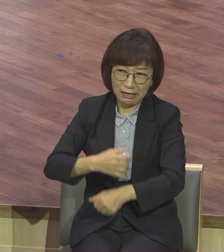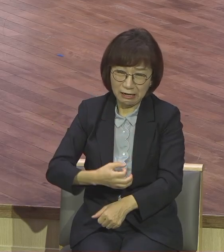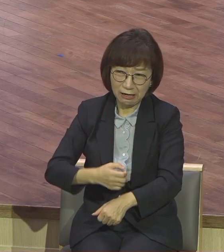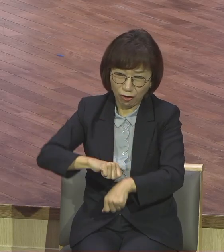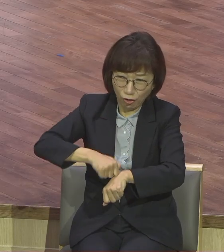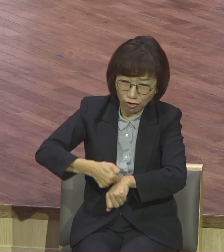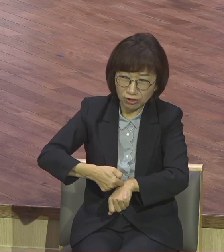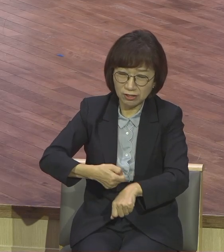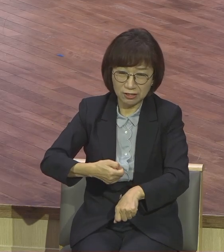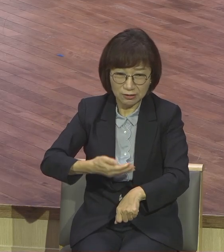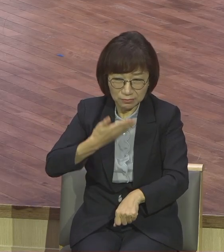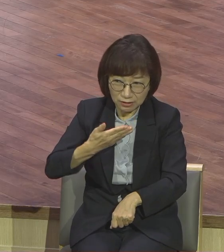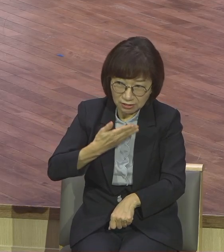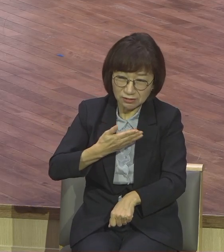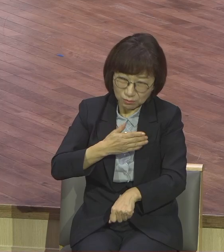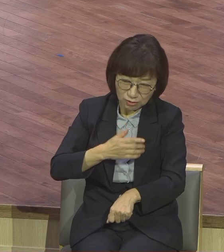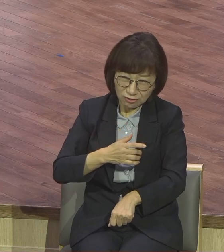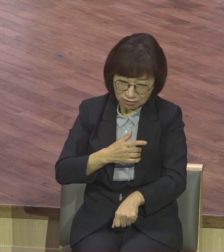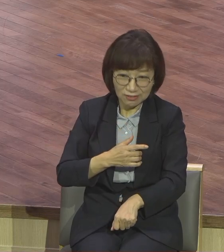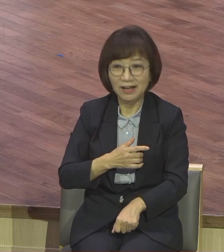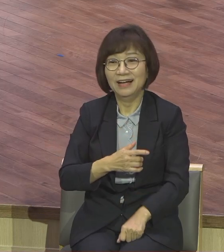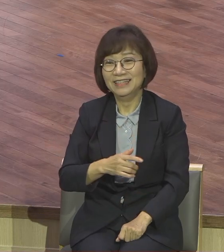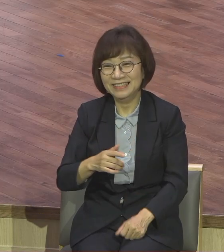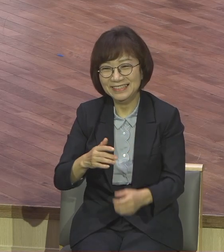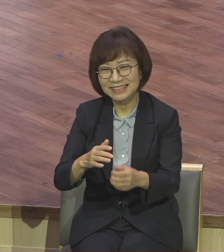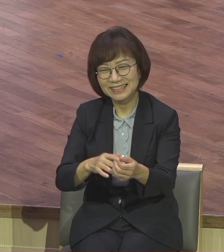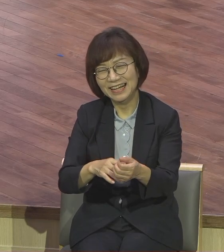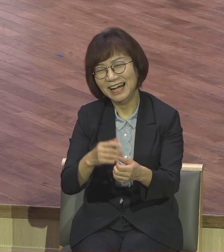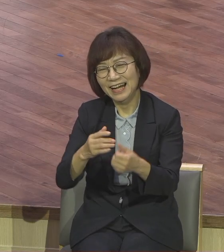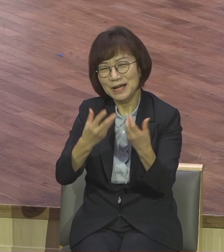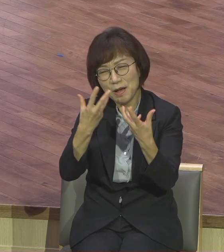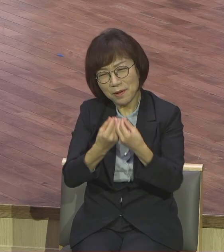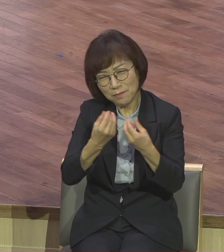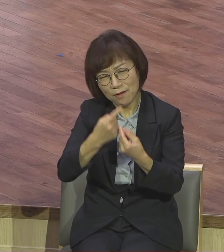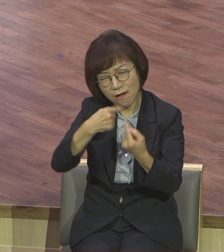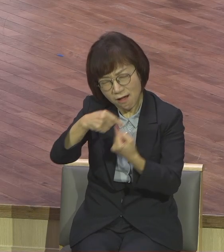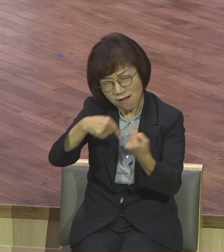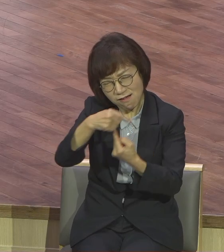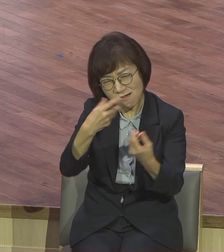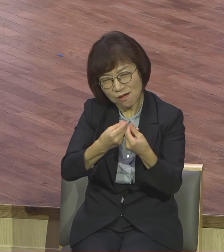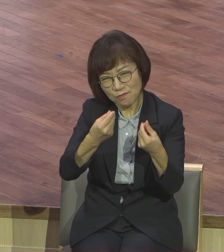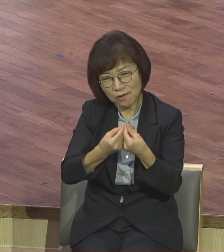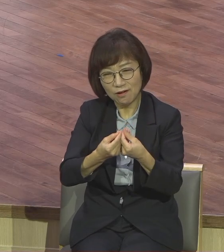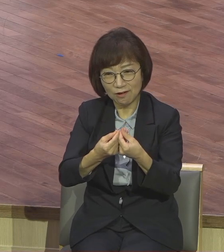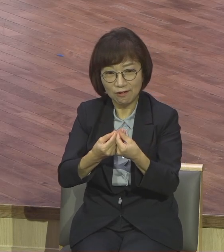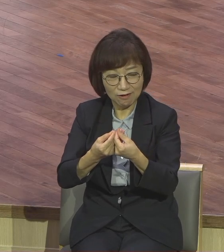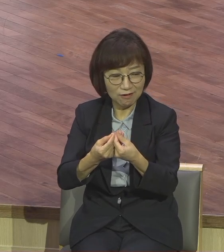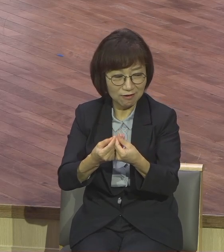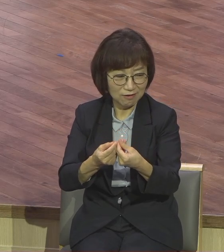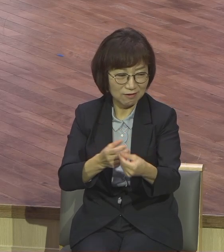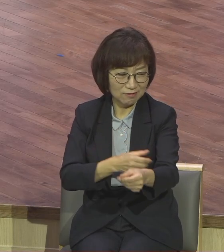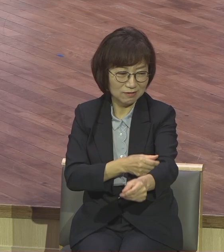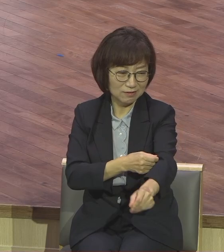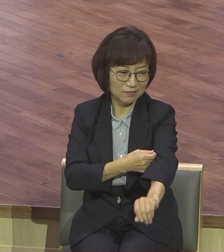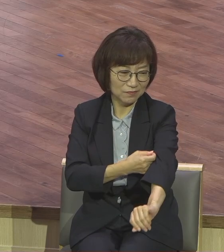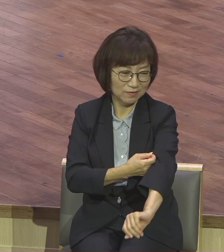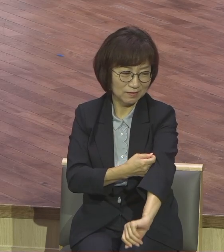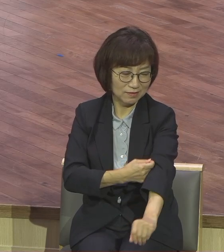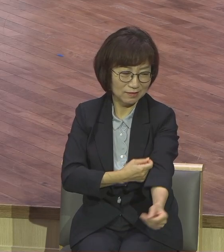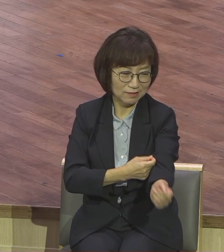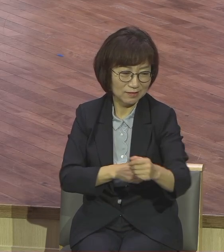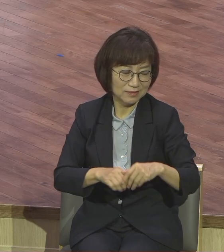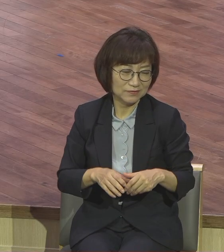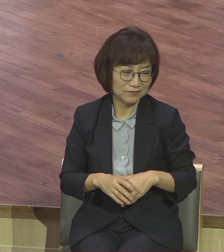수 없이 그렇게 꿈을 꾸는데 누구 딸 데리러 왔었다. 할 수 없이 내가 갔다 왔다. 어쩌겠냐 이런 수준이.